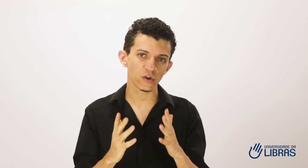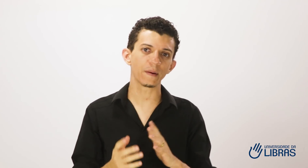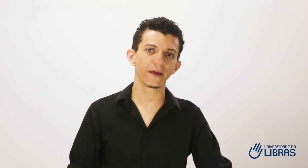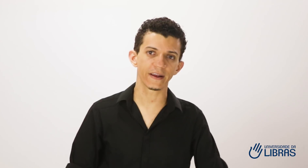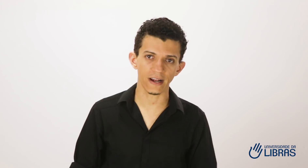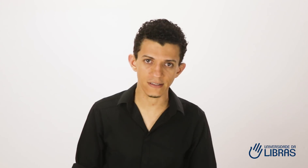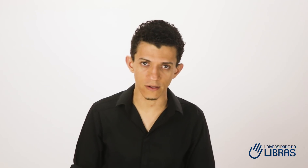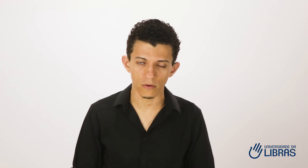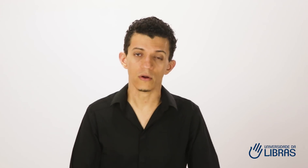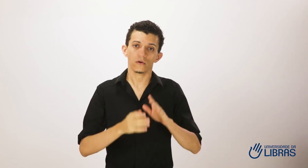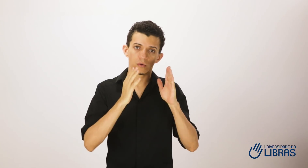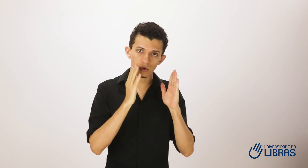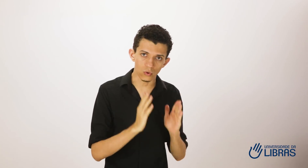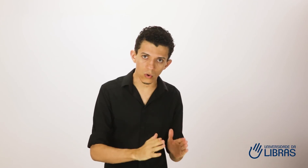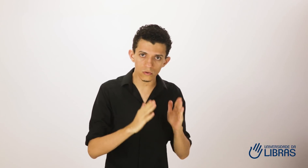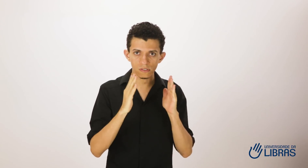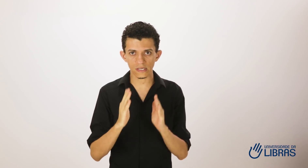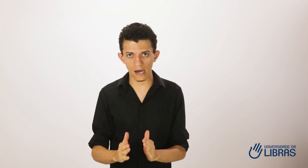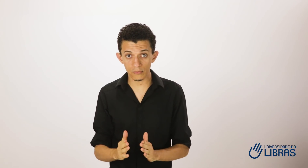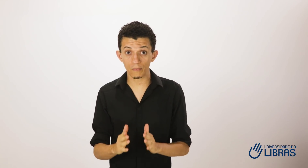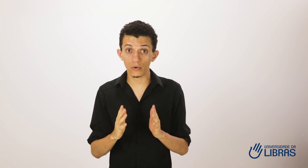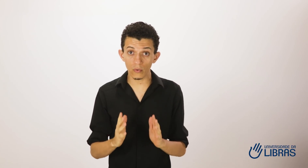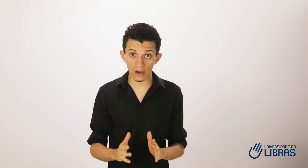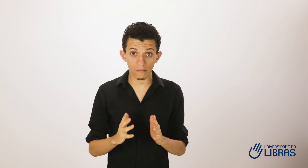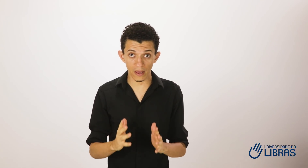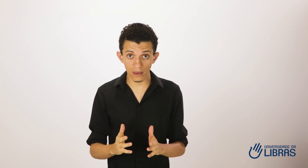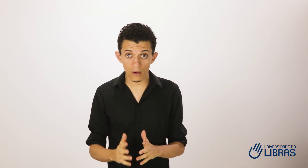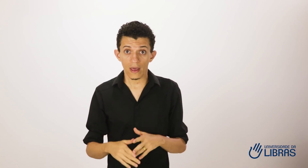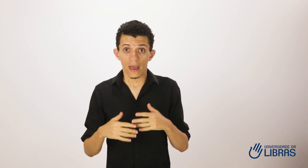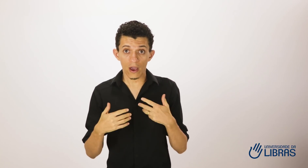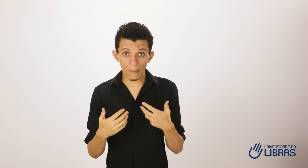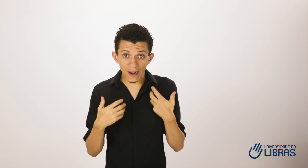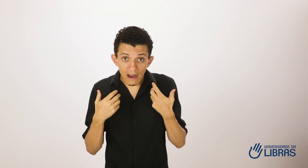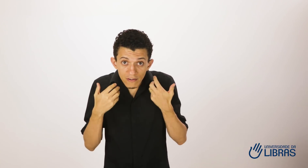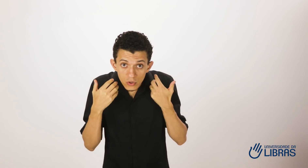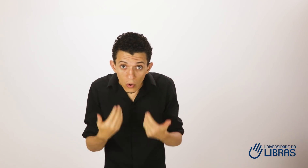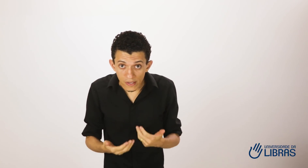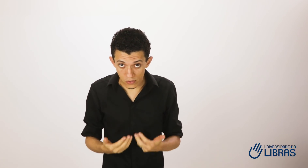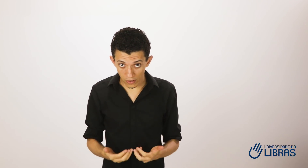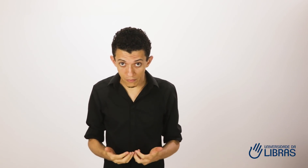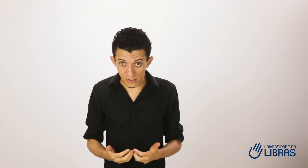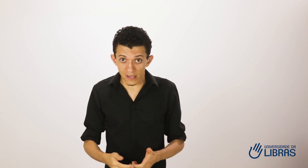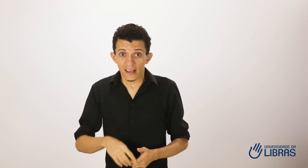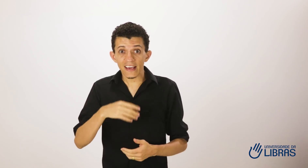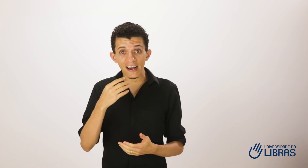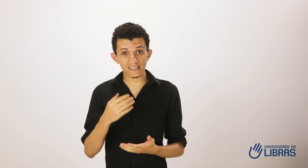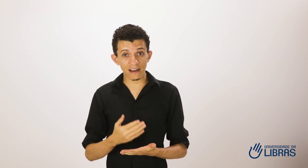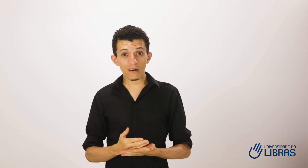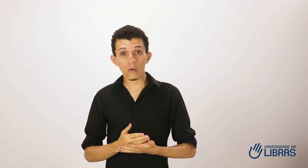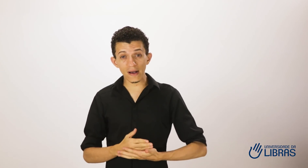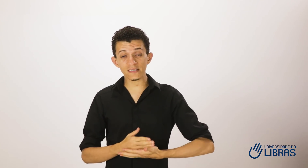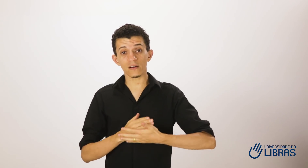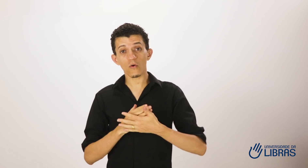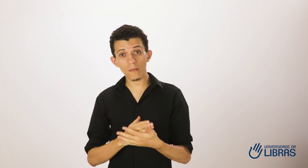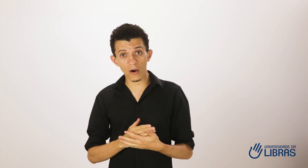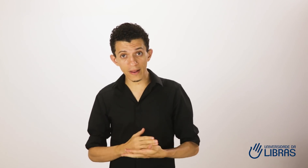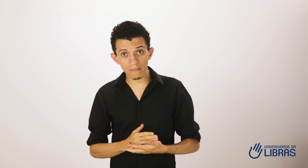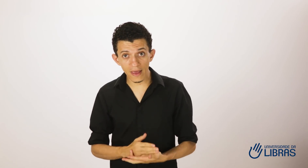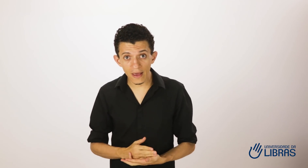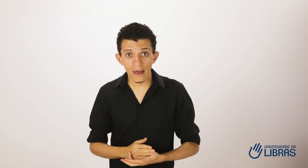a minha peregrinação. Todo sábado, por 1 ano e meio, eu pagava 2 ônibus e gastava quase 1h30